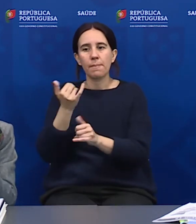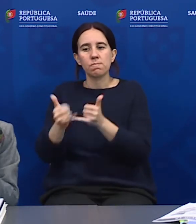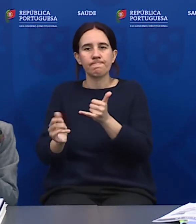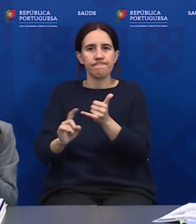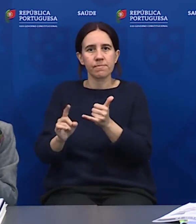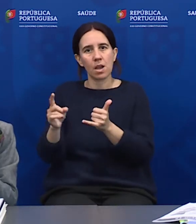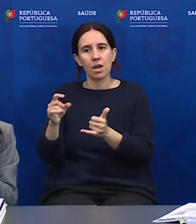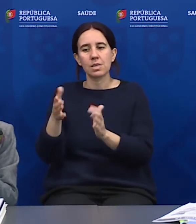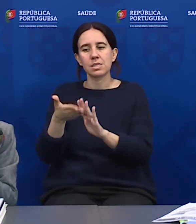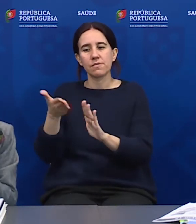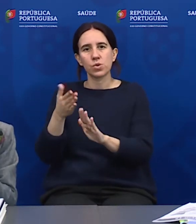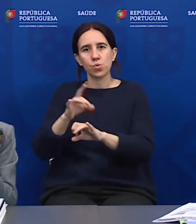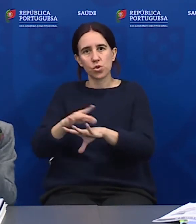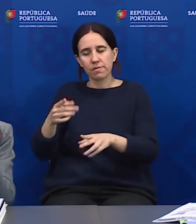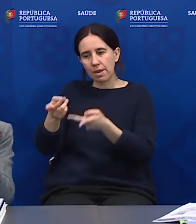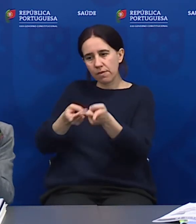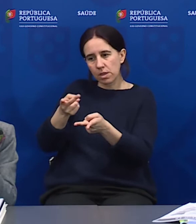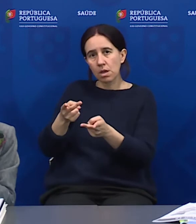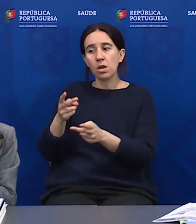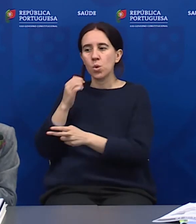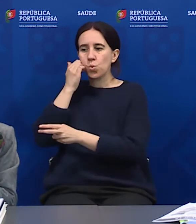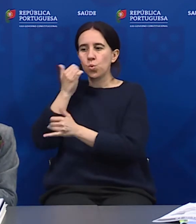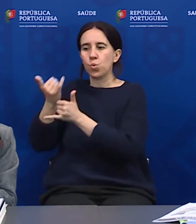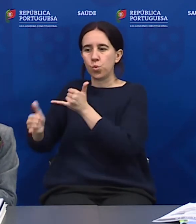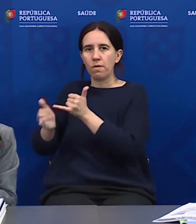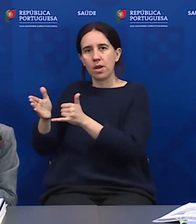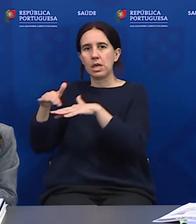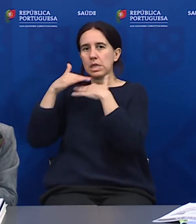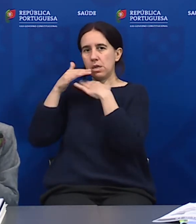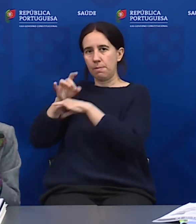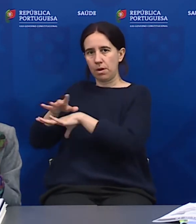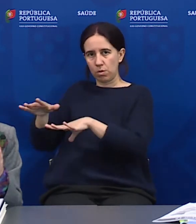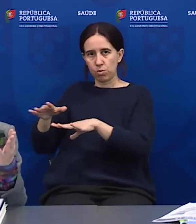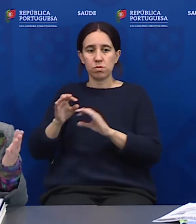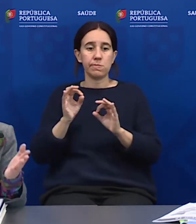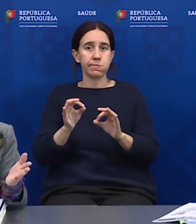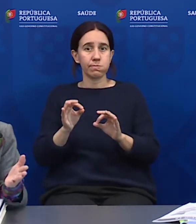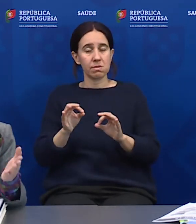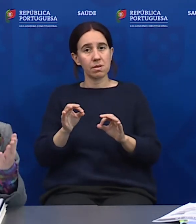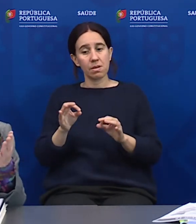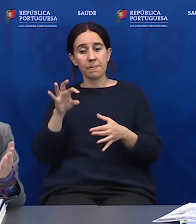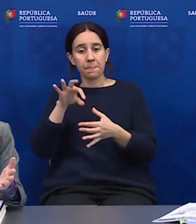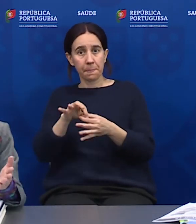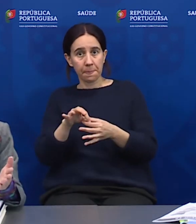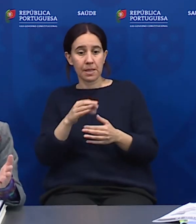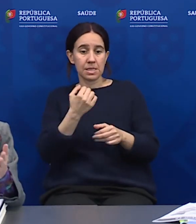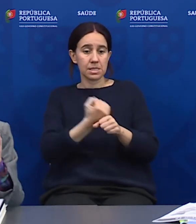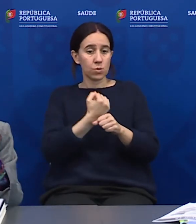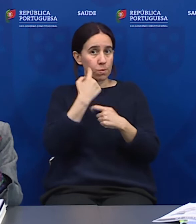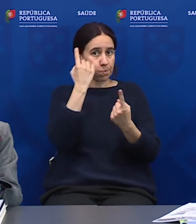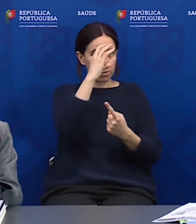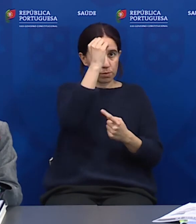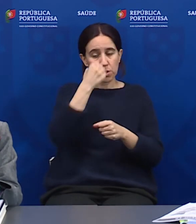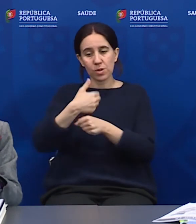que irão a um serviço de urgência para avaliação e os críticos que irão para internamento. Basicamente, isto vai aplicar-se ao setor público,